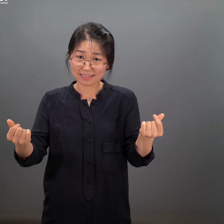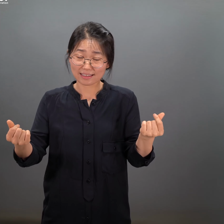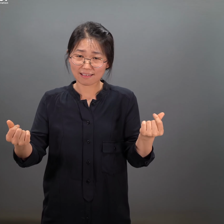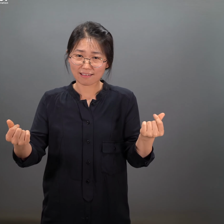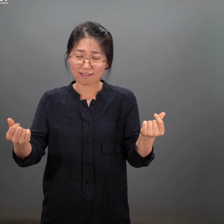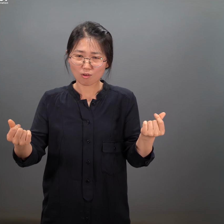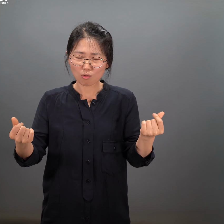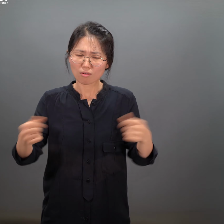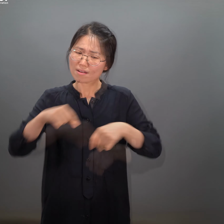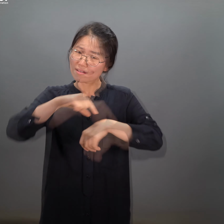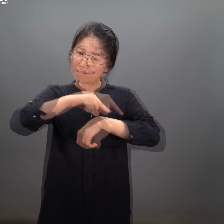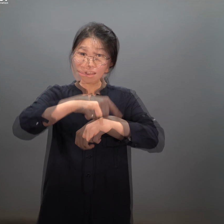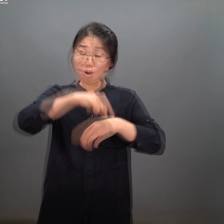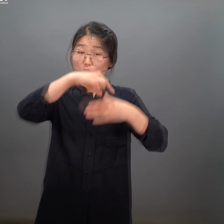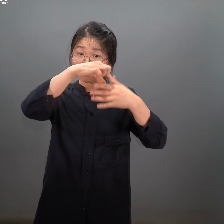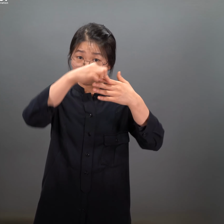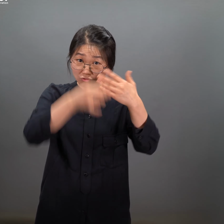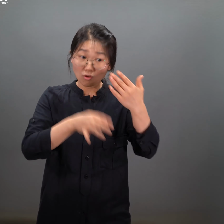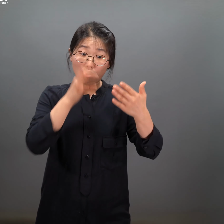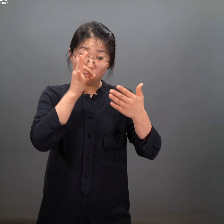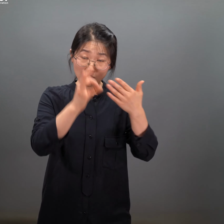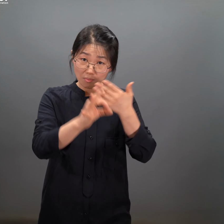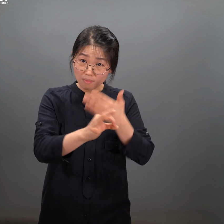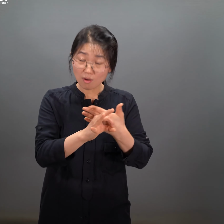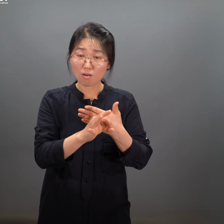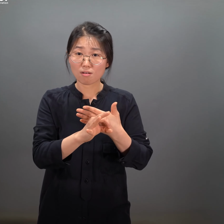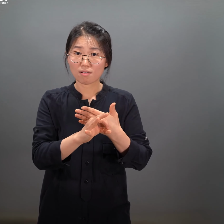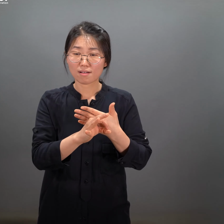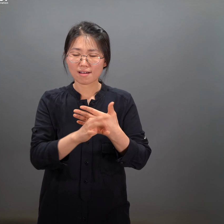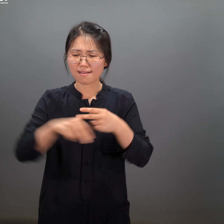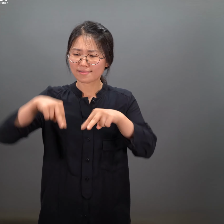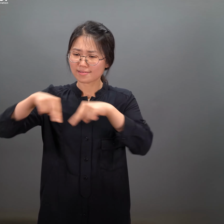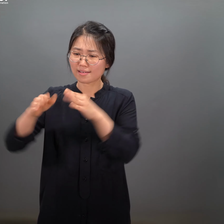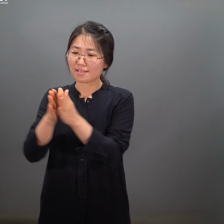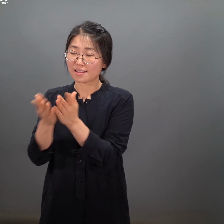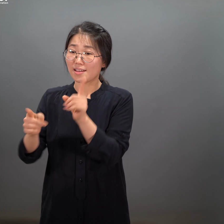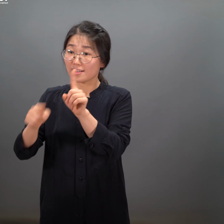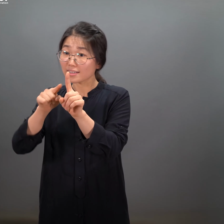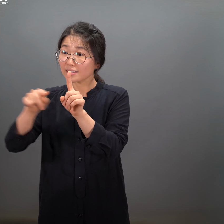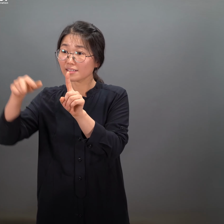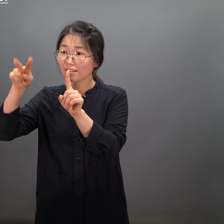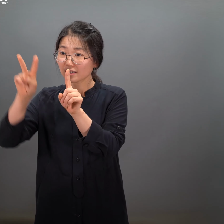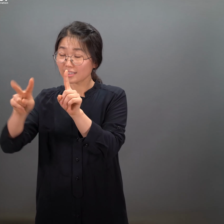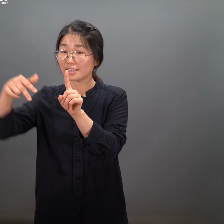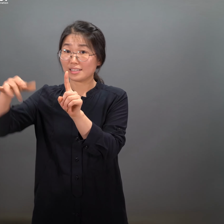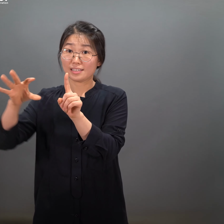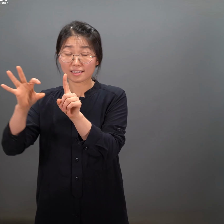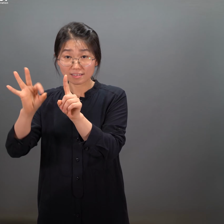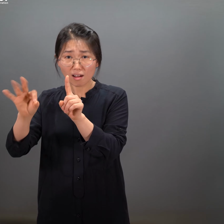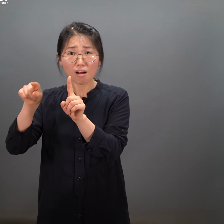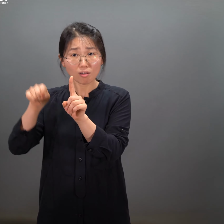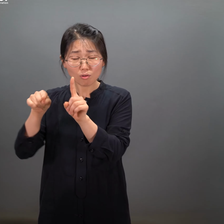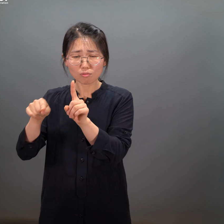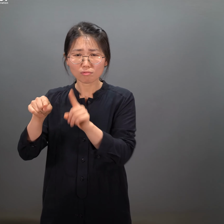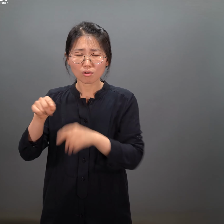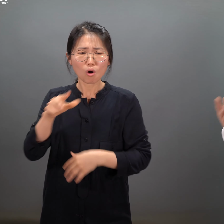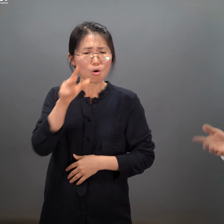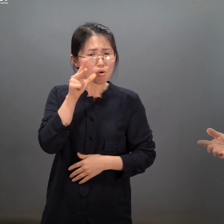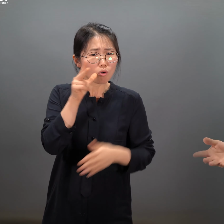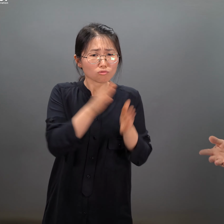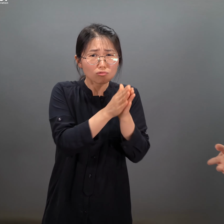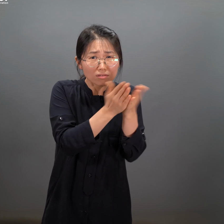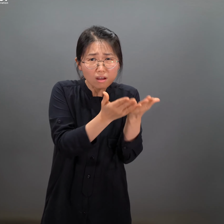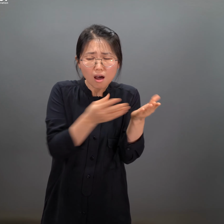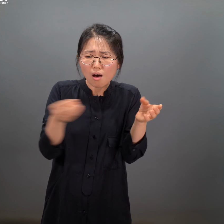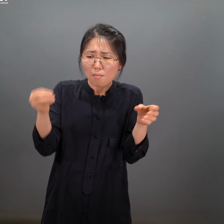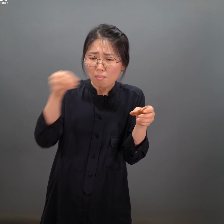시간 순으로 역사를 나열한다 손 쳤을 때 사사기 1장과 2장은요. 여호수아서 쪽에